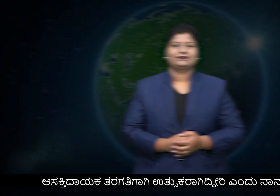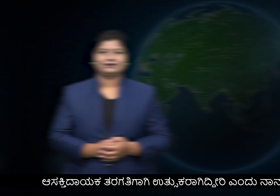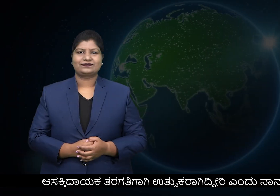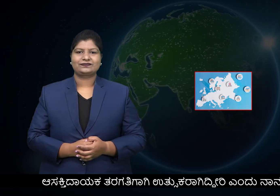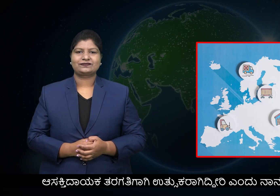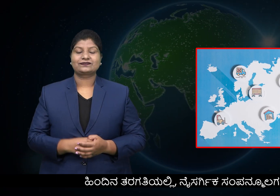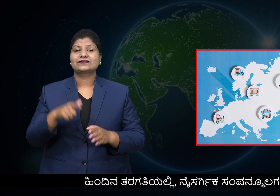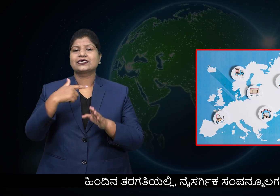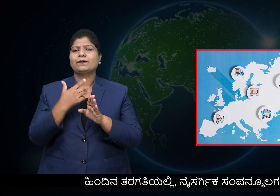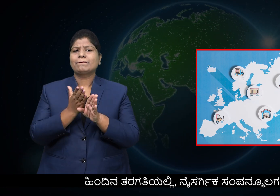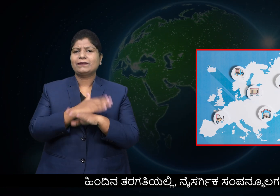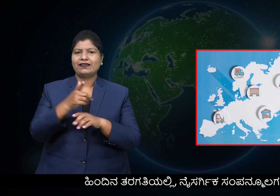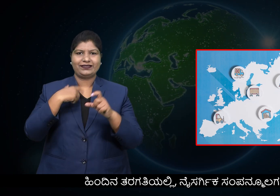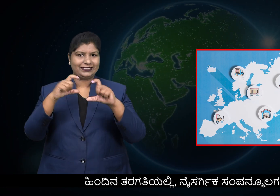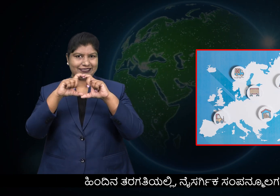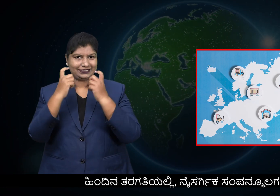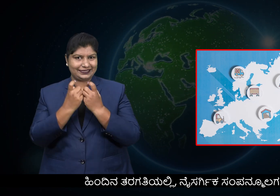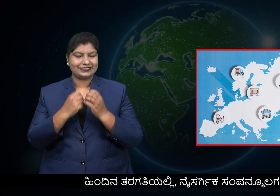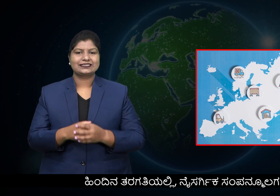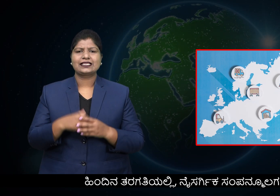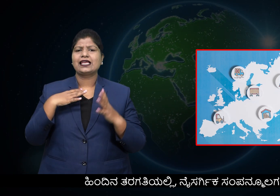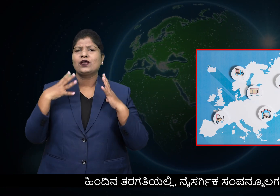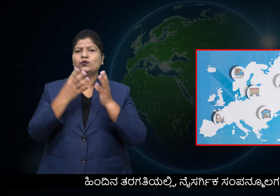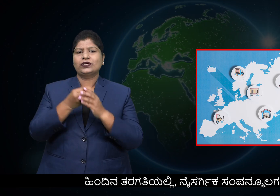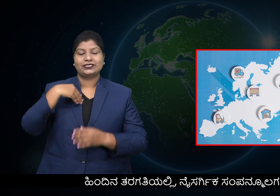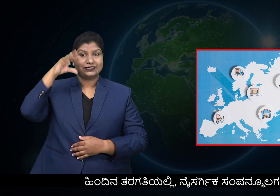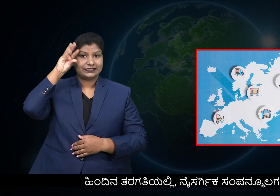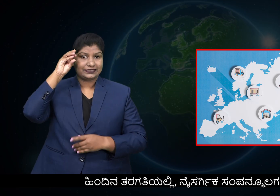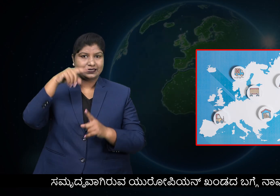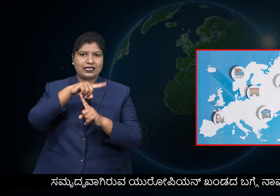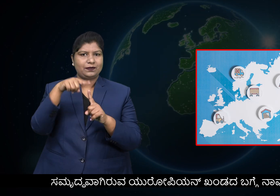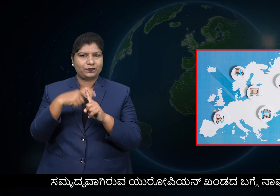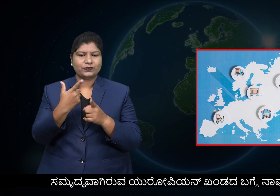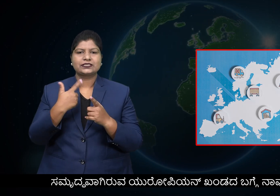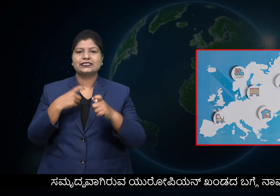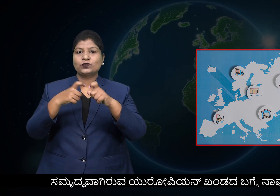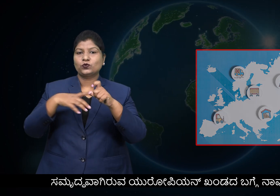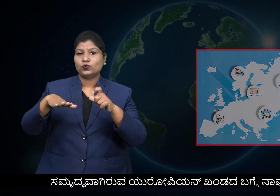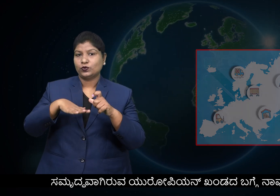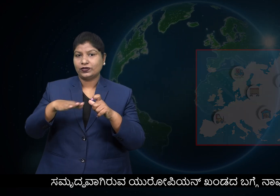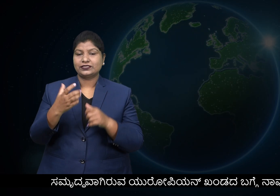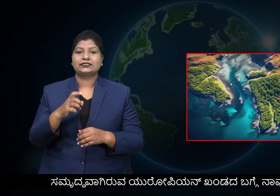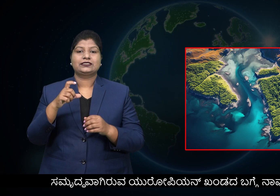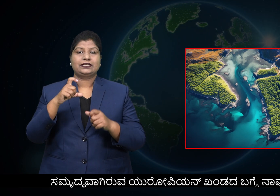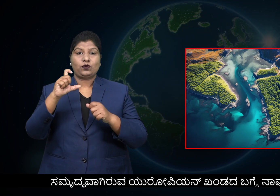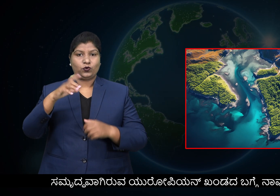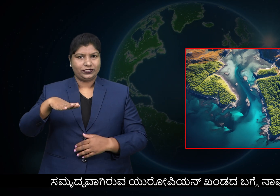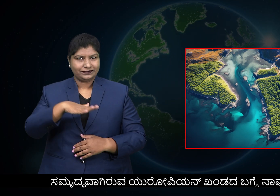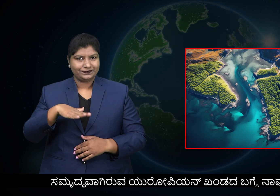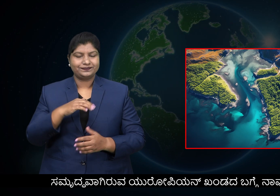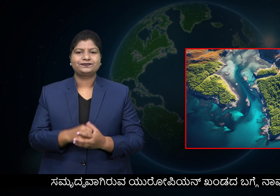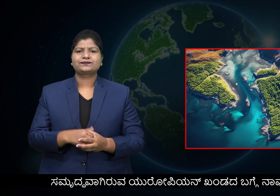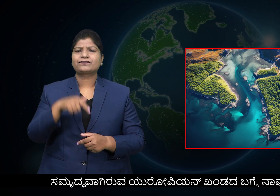ನಾನು ಭಾವಿಸುತ್ತೇನೆ. ಹಿಂದಿನ ತರಗತಿಯಲ್ಲಿ ನೈಸರ್ಗಿಕ ಸಂಪನ್ಮೂಲಗಳಿಂದ ಸಮೃದ್ಧವಾಗಿರುವ ಯುರೋಪ್ ಖಂಡದ